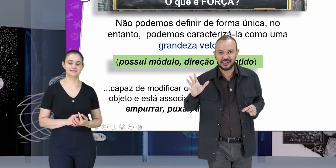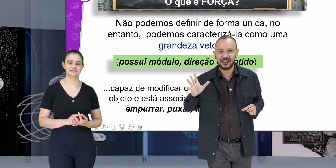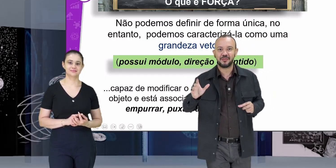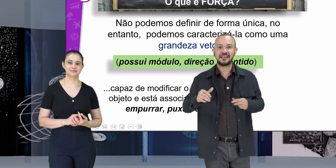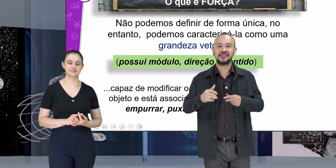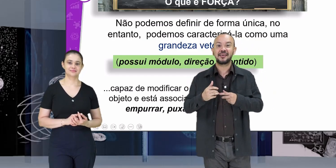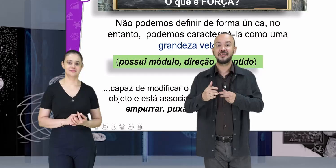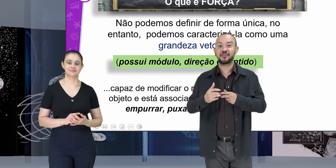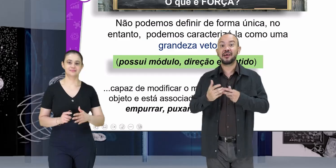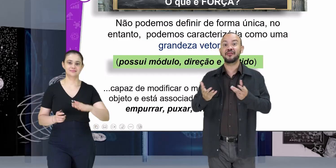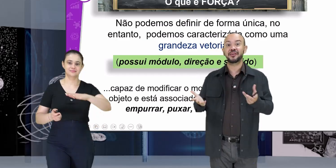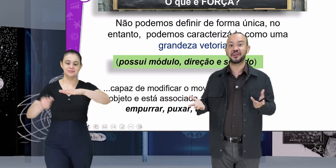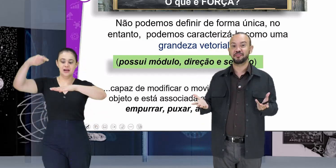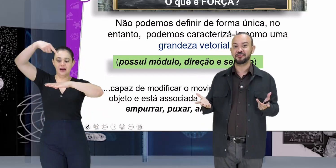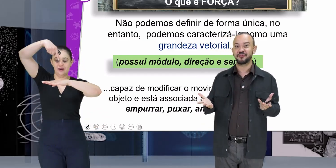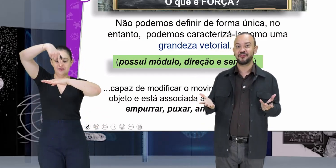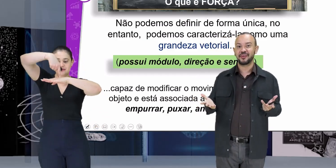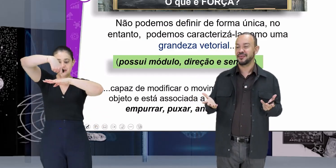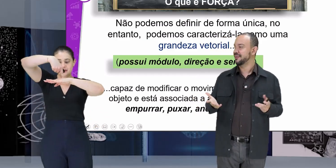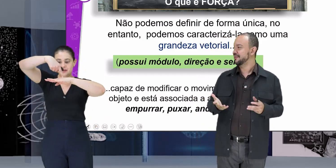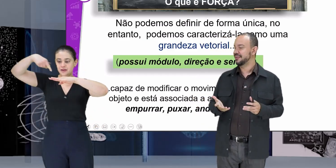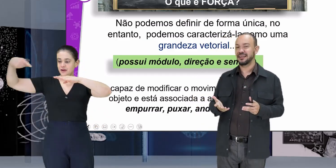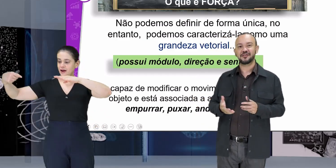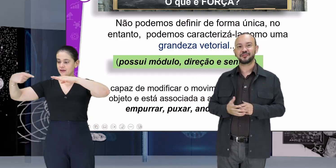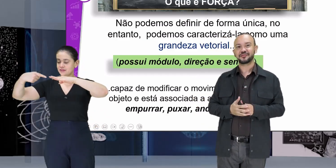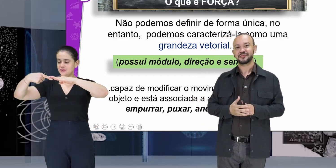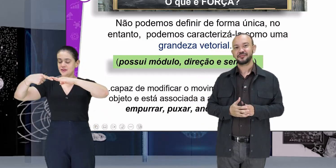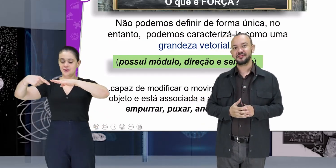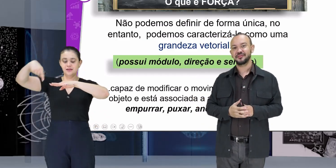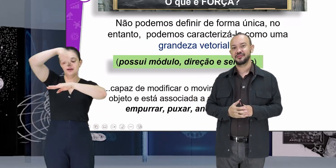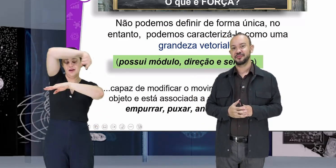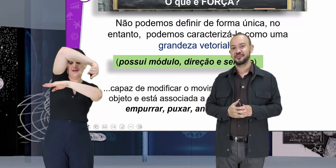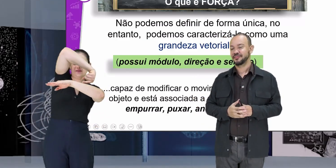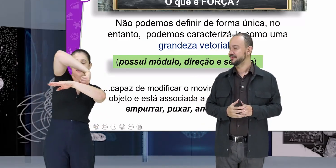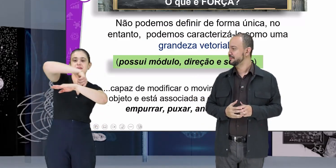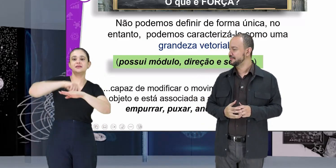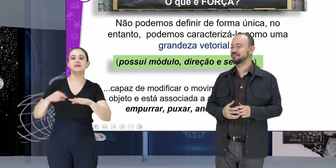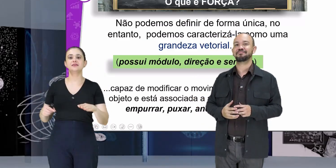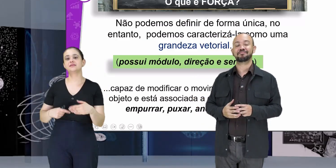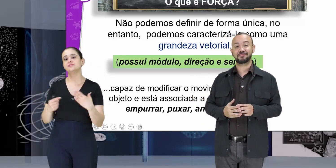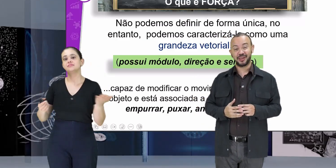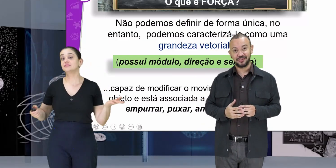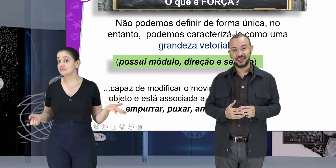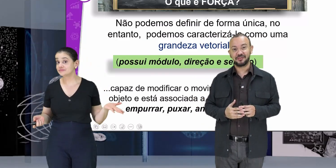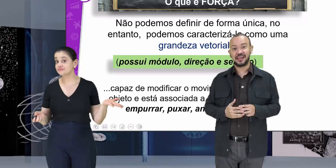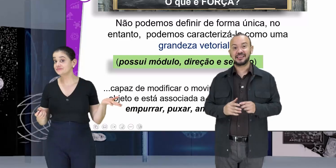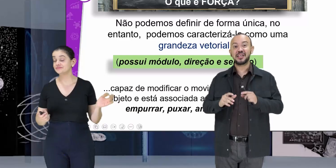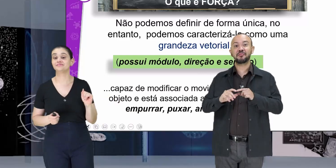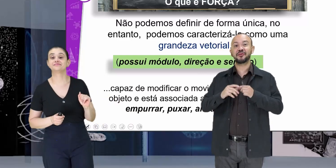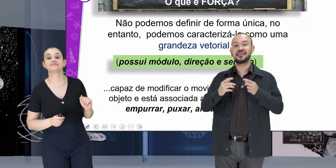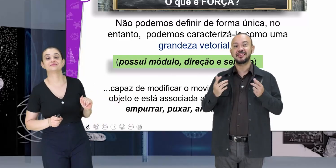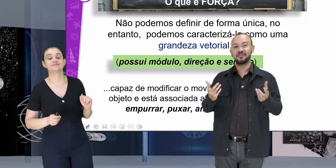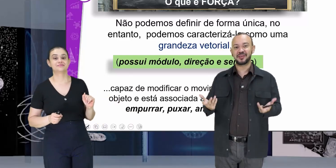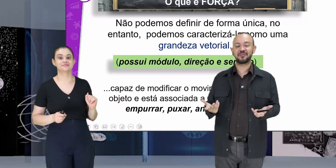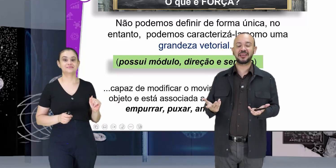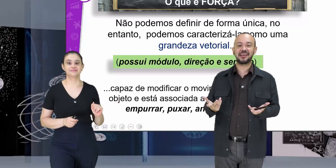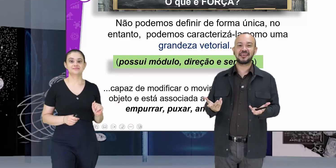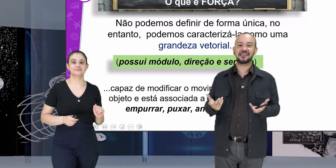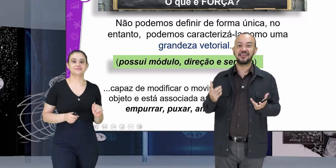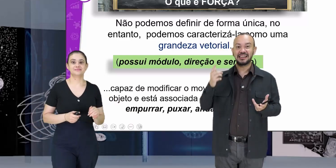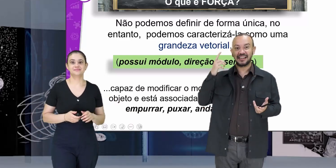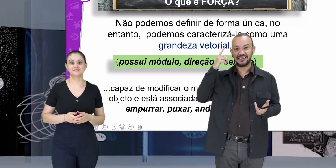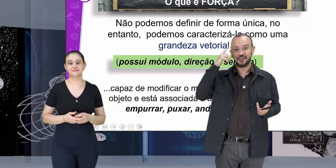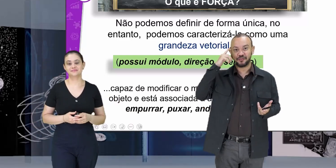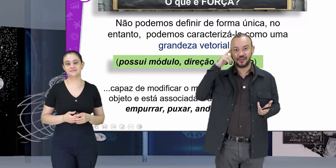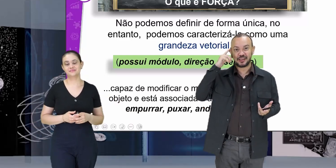no caderno, mas para onde? Assim, né? assim, assim. Para onde ele vai? Tem muitas possibilidades.